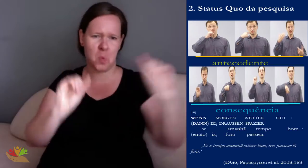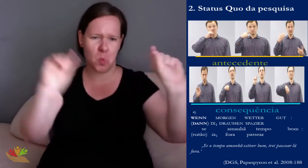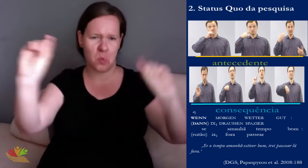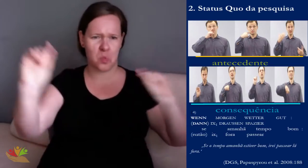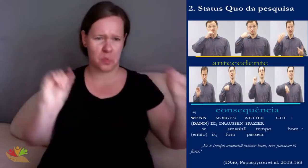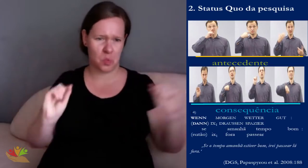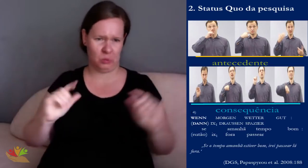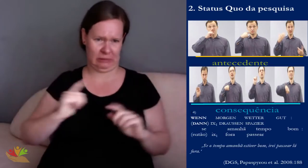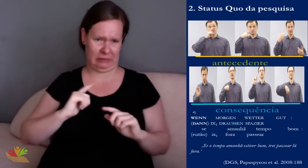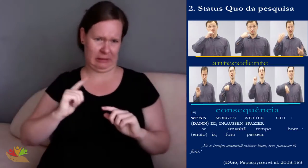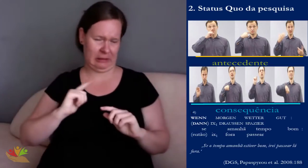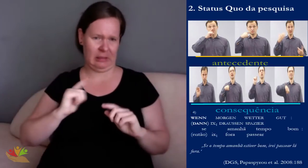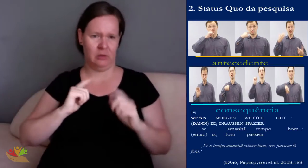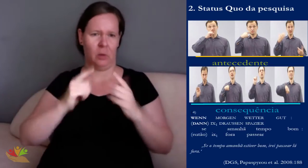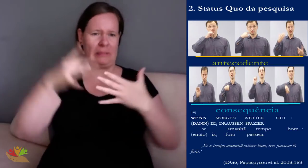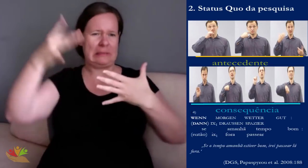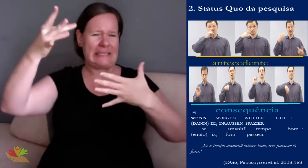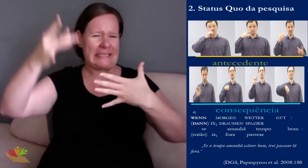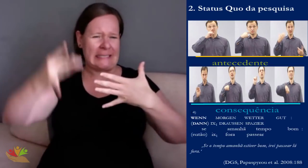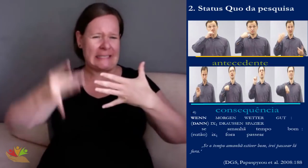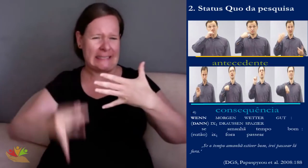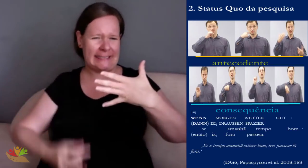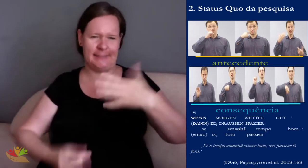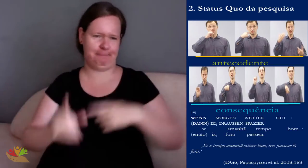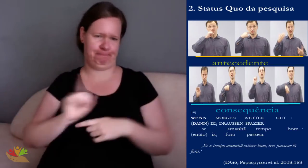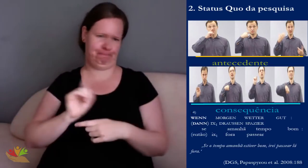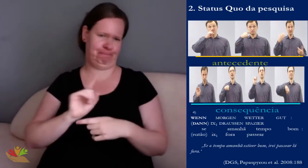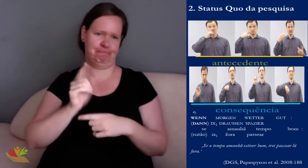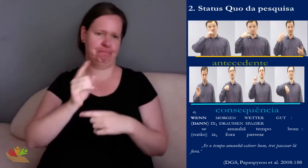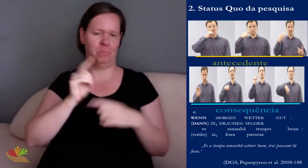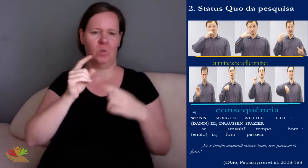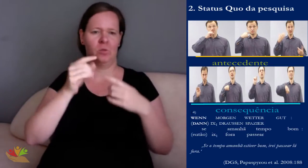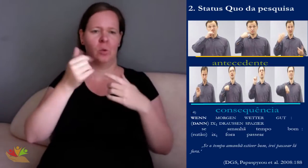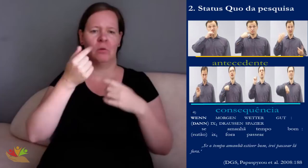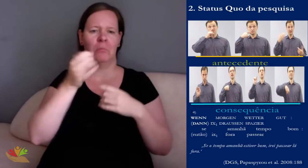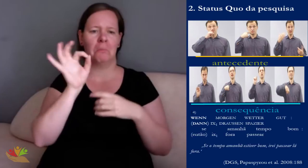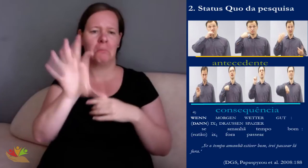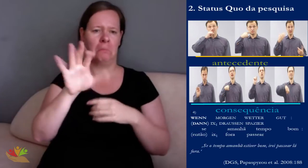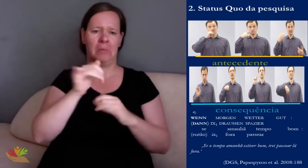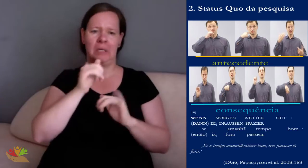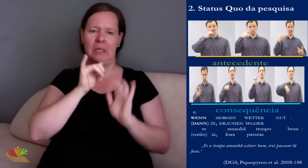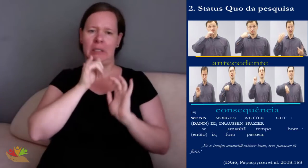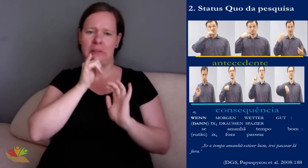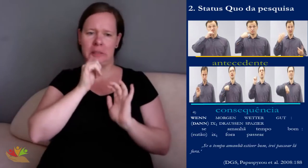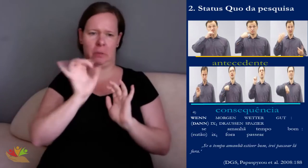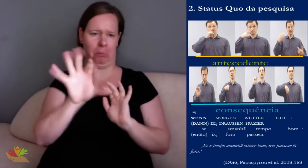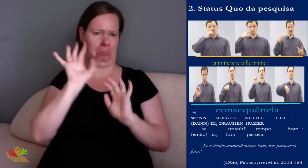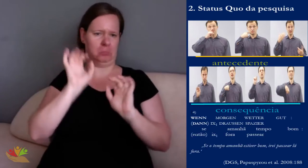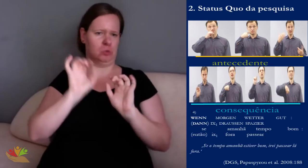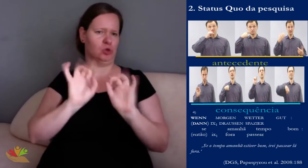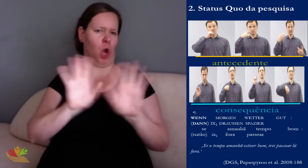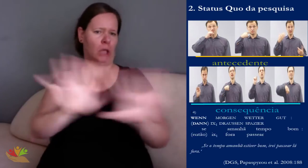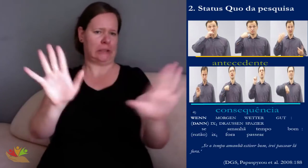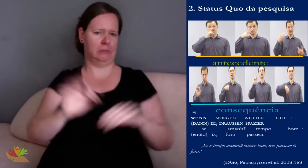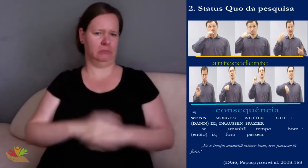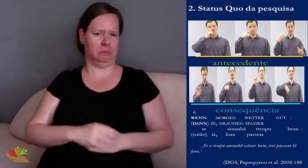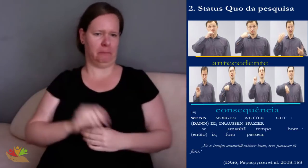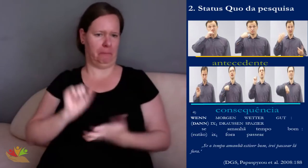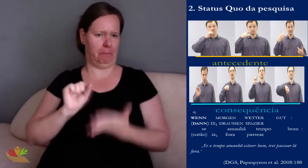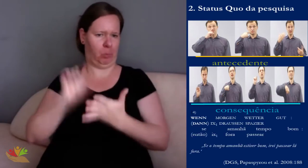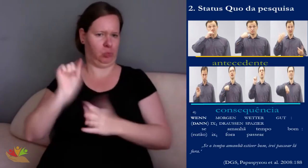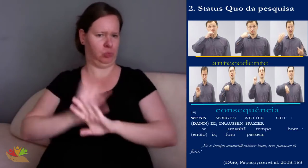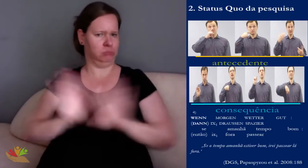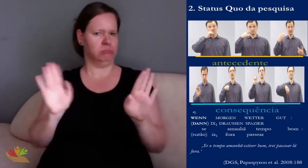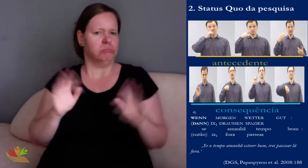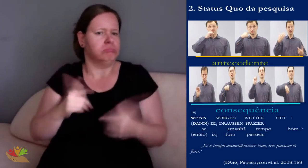Nas línguas orais nós temos muitas gramáticas, já com muitas descrições à disposição, e não é o mesmo cenário que a gente tem para as línguas